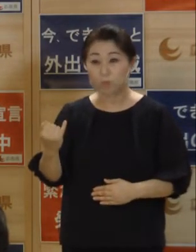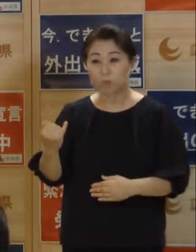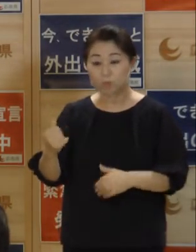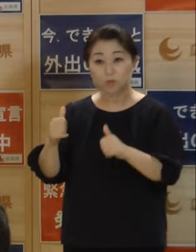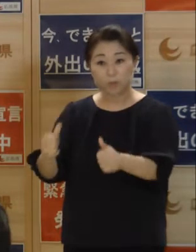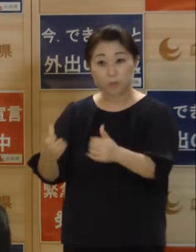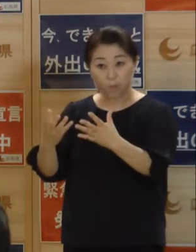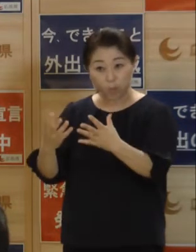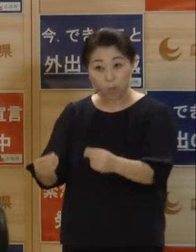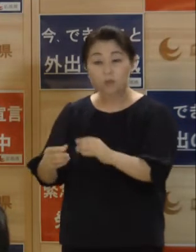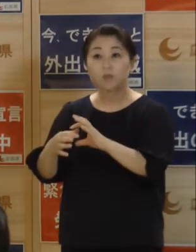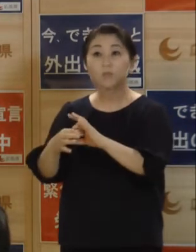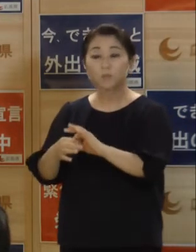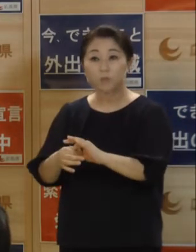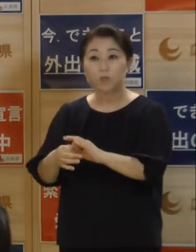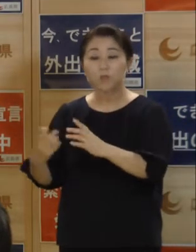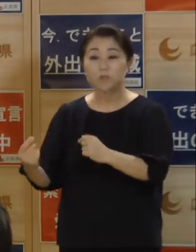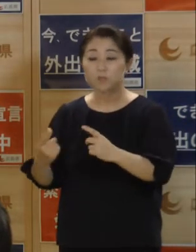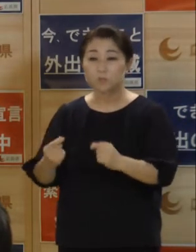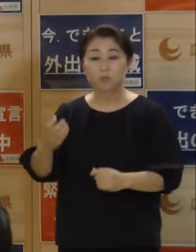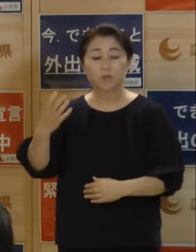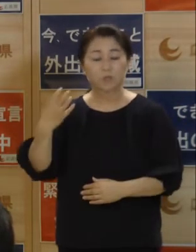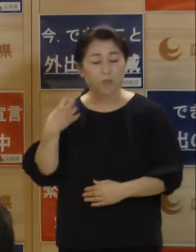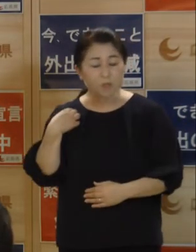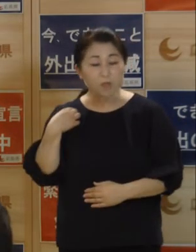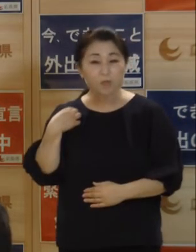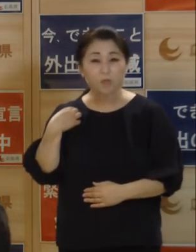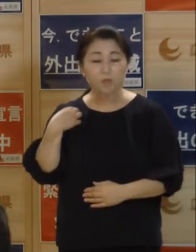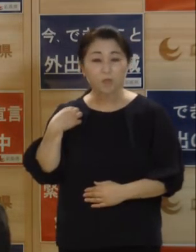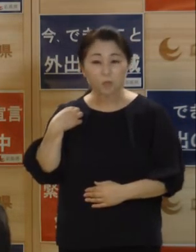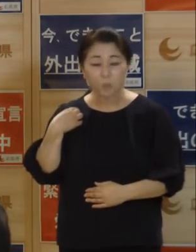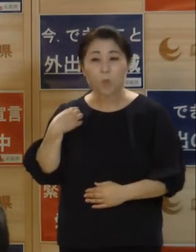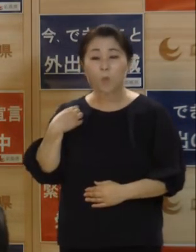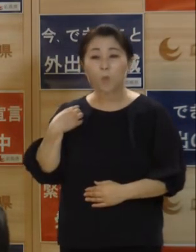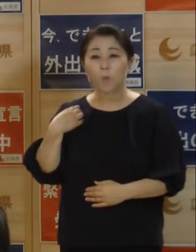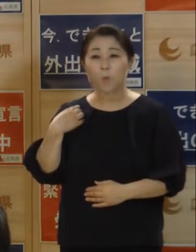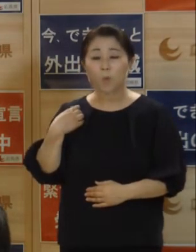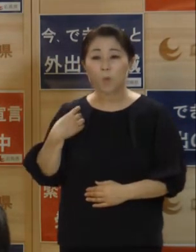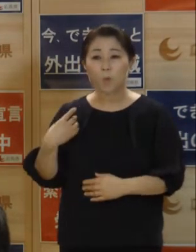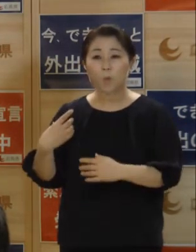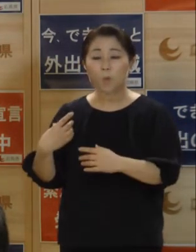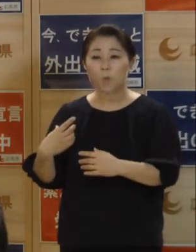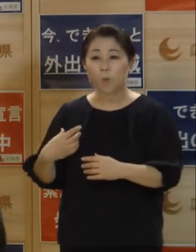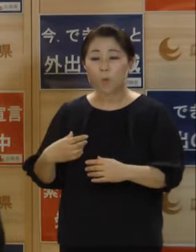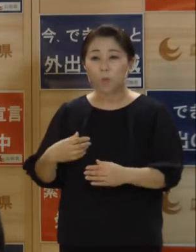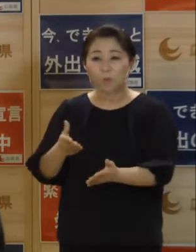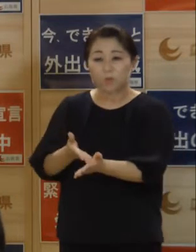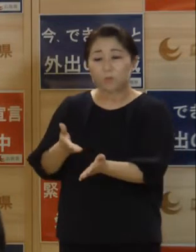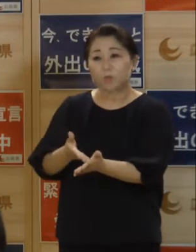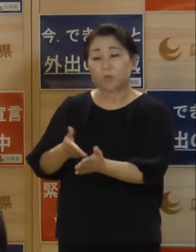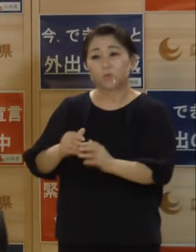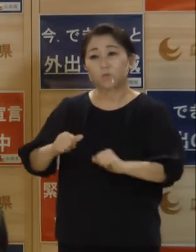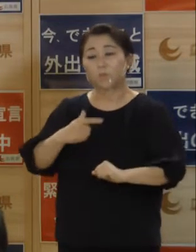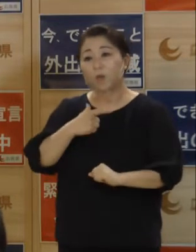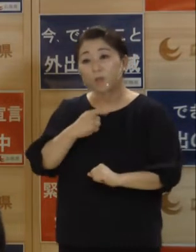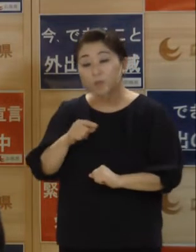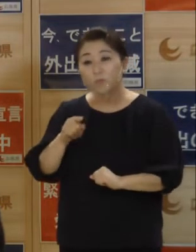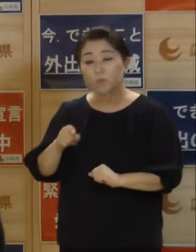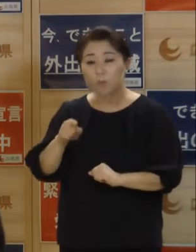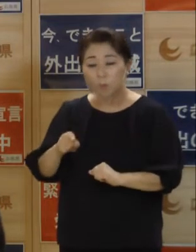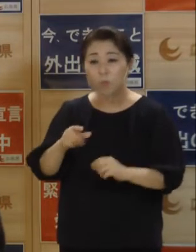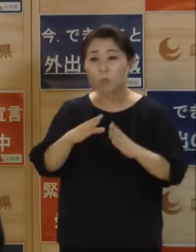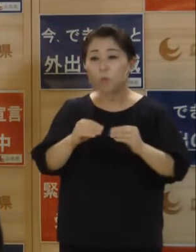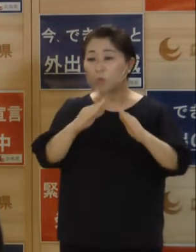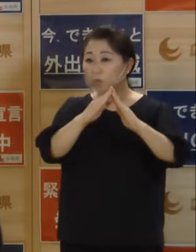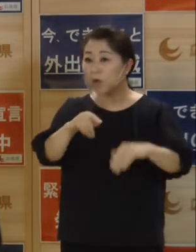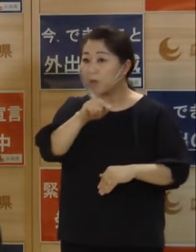、そういった責任をしっかり果たしていくという、それをですね、その国会としてもやっぱりきちんと求めていくということ